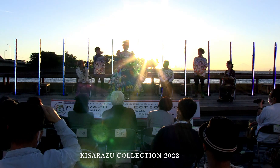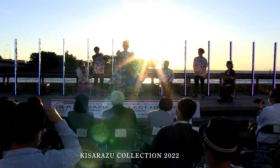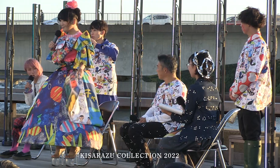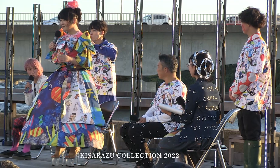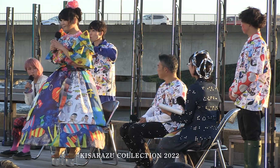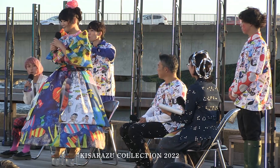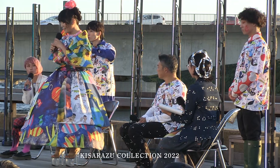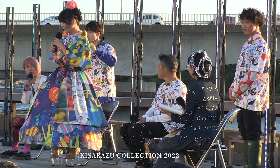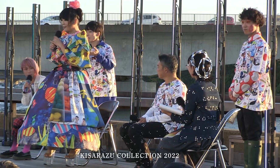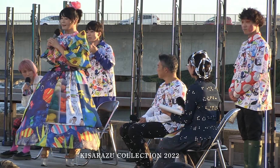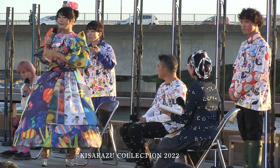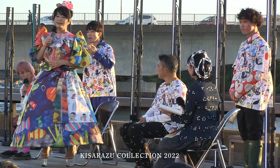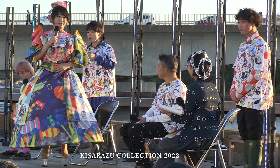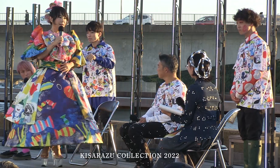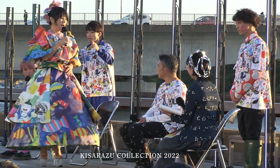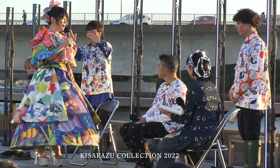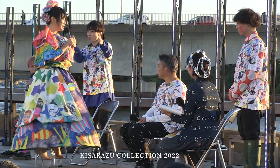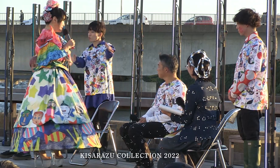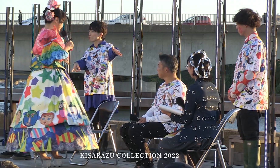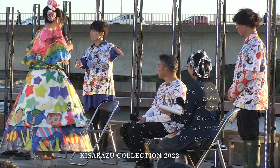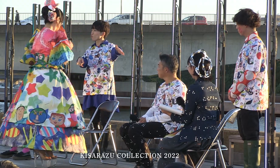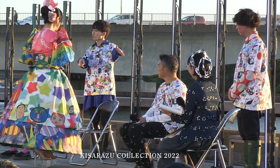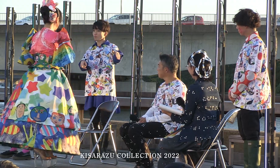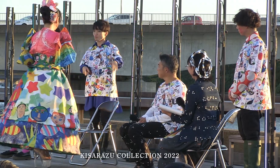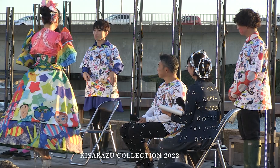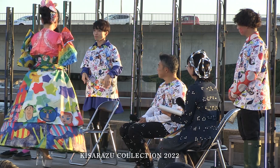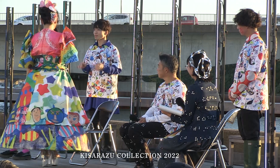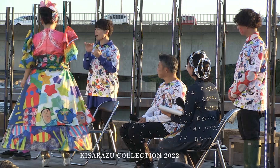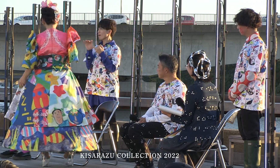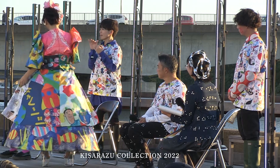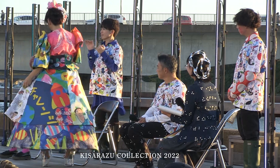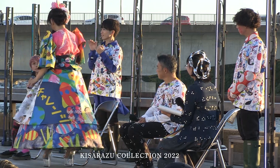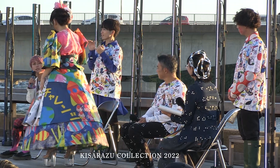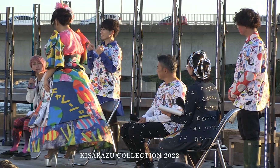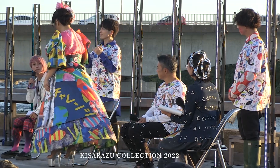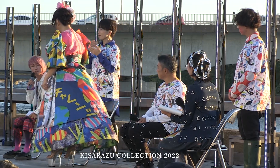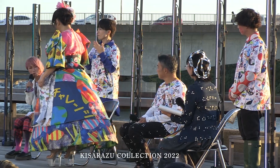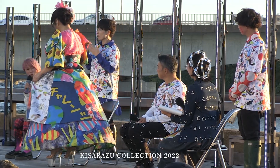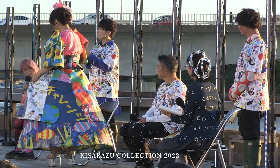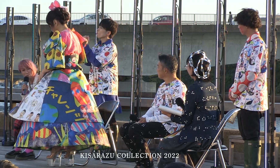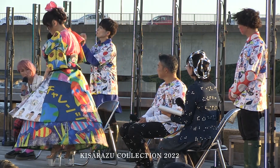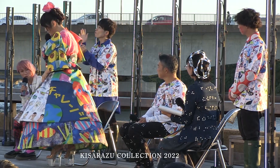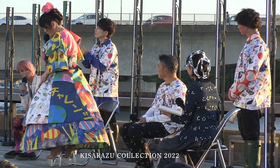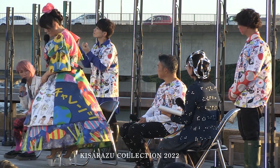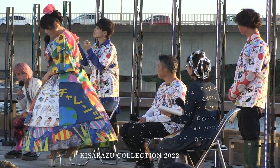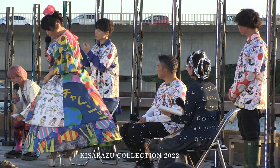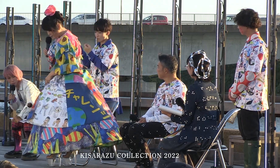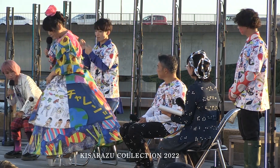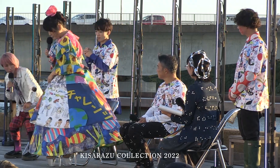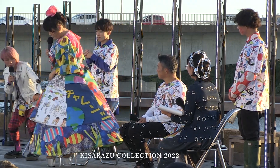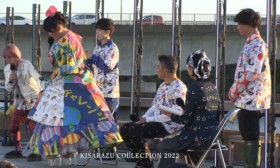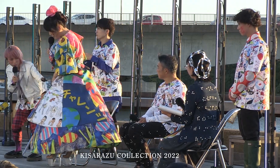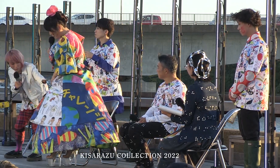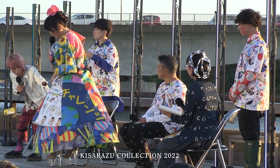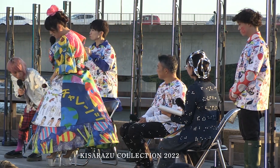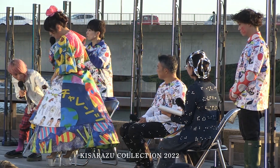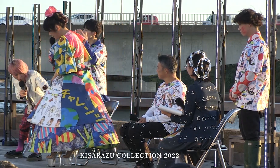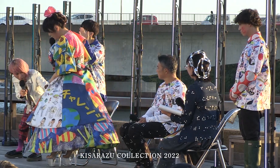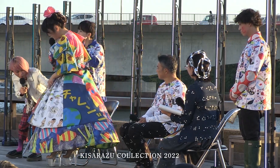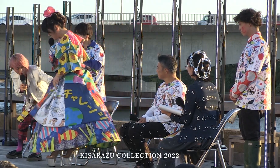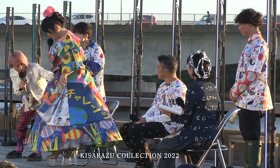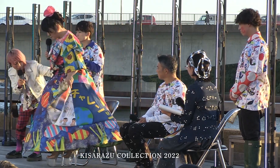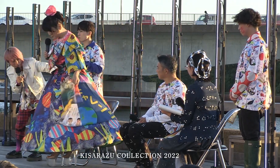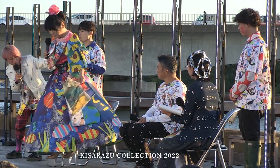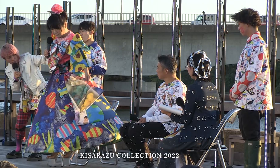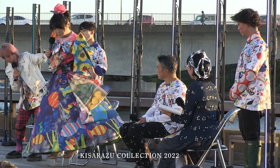した洋服になります。 かわいい。絵もすごい凝ってるんですよね。 そう、全部、純真無垢な子どもた